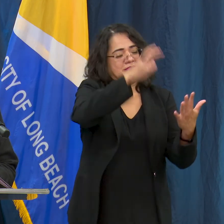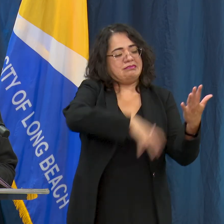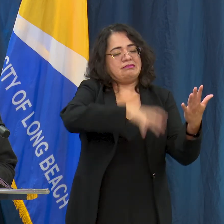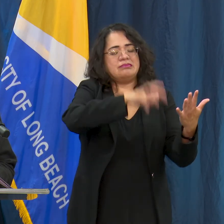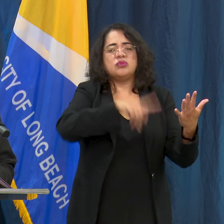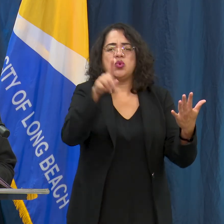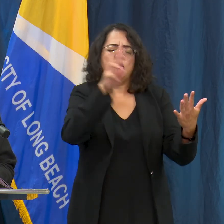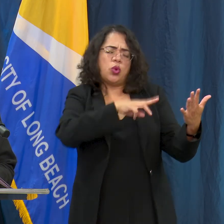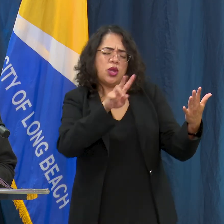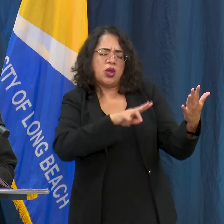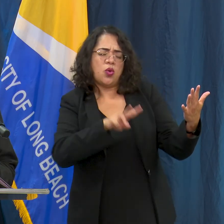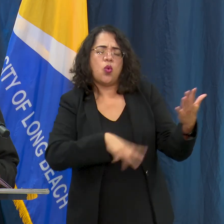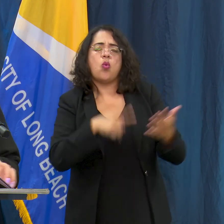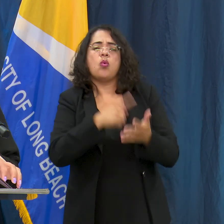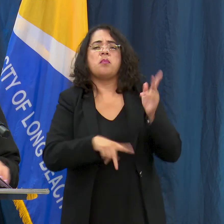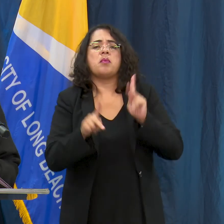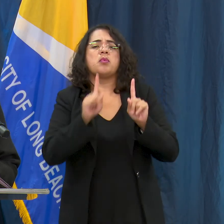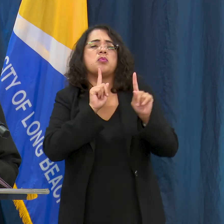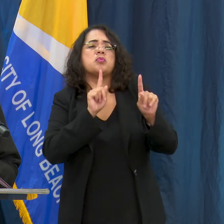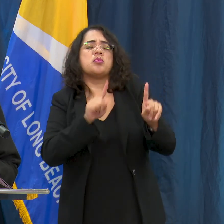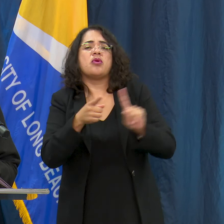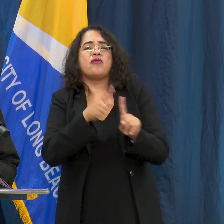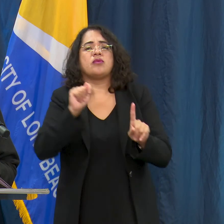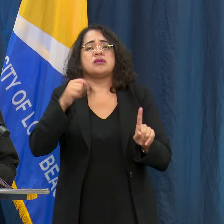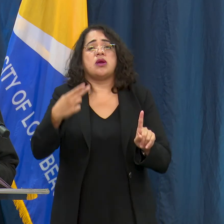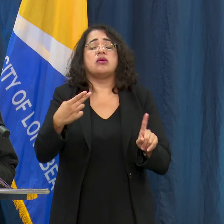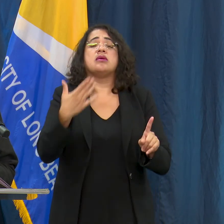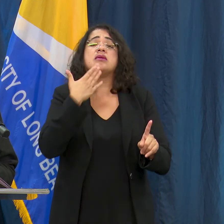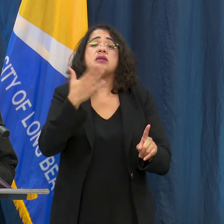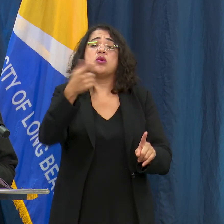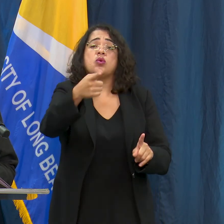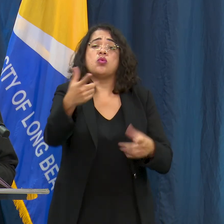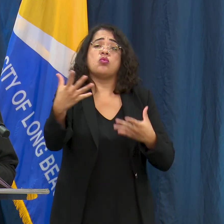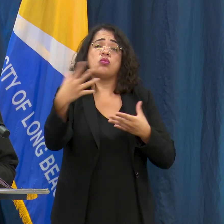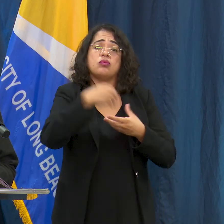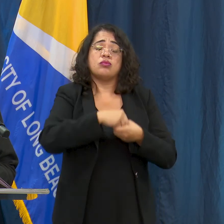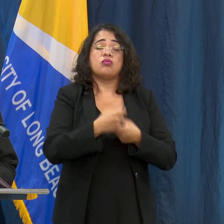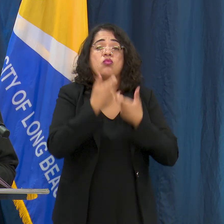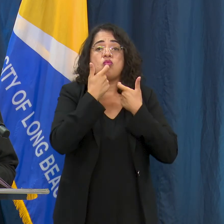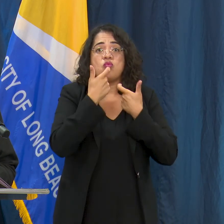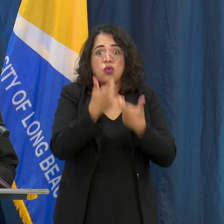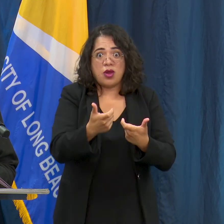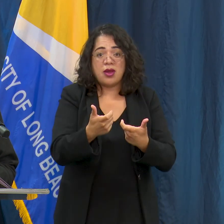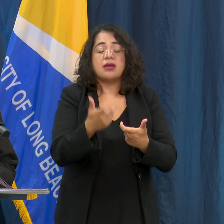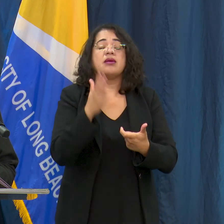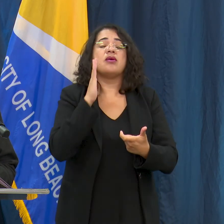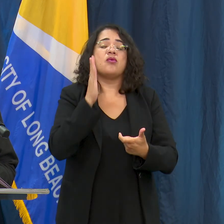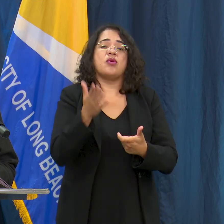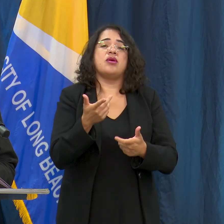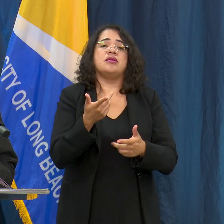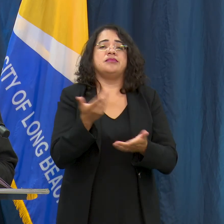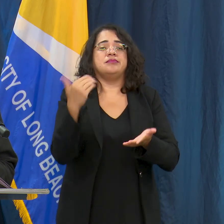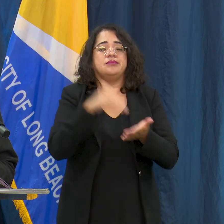we have for today. Thank you for joining us. We will be back next week with the latest updates. Thank you.